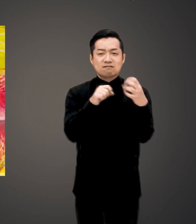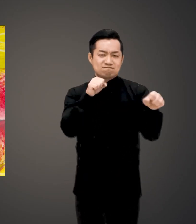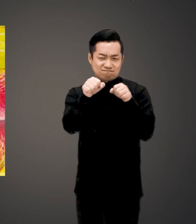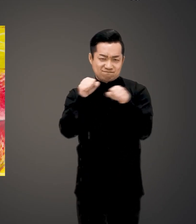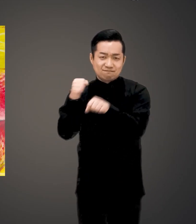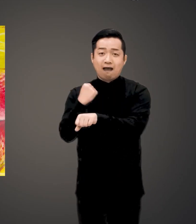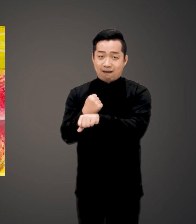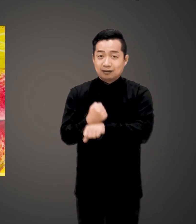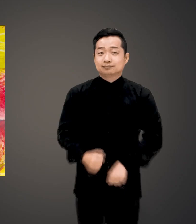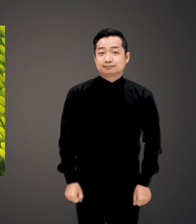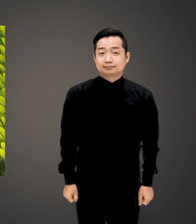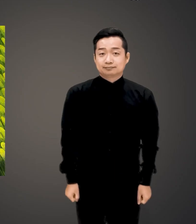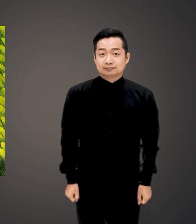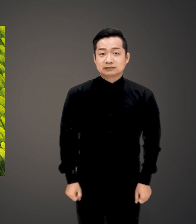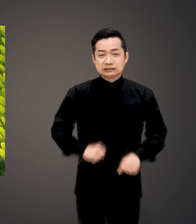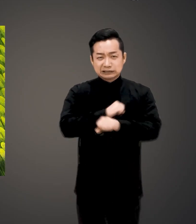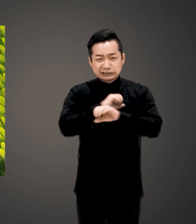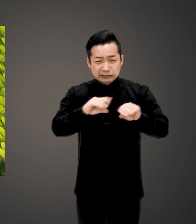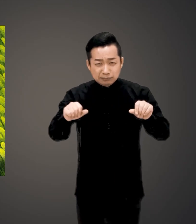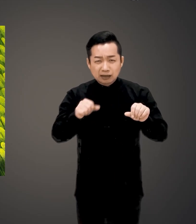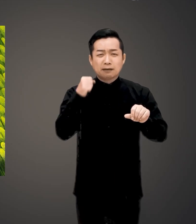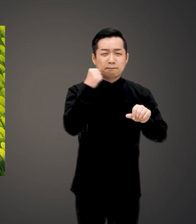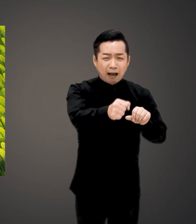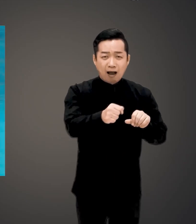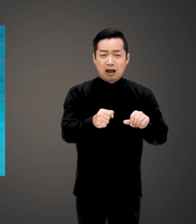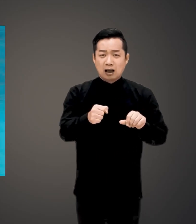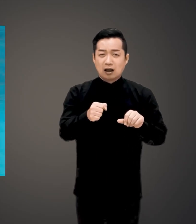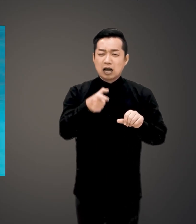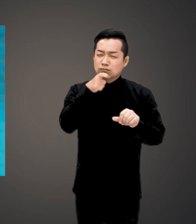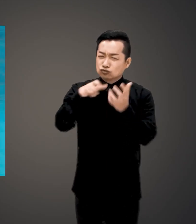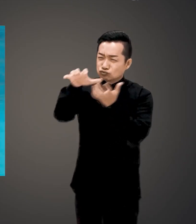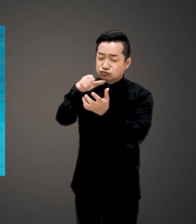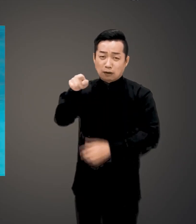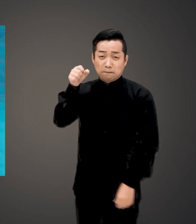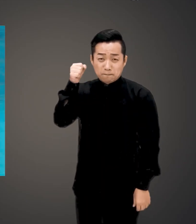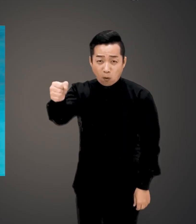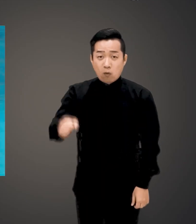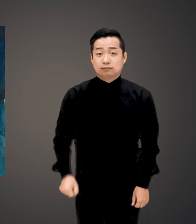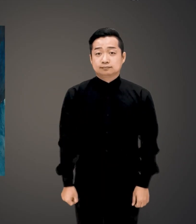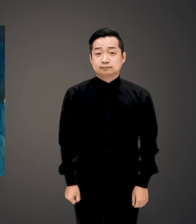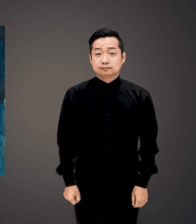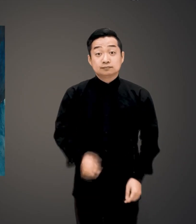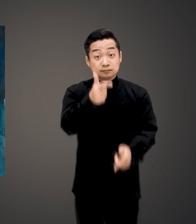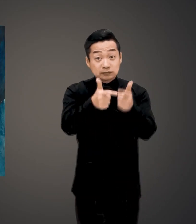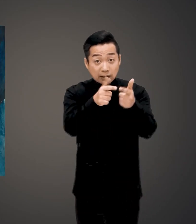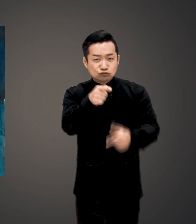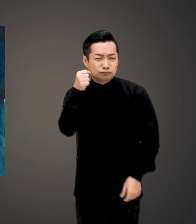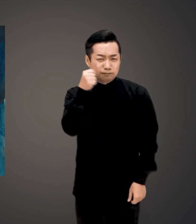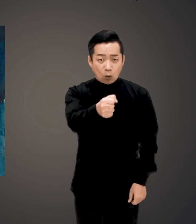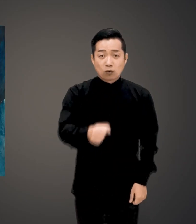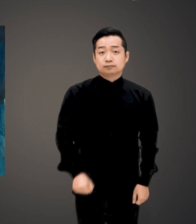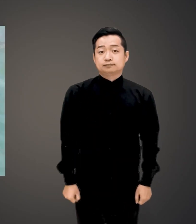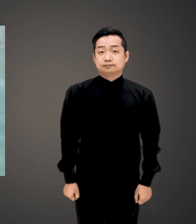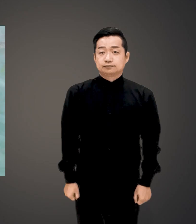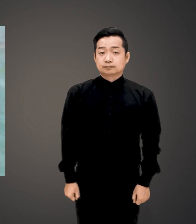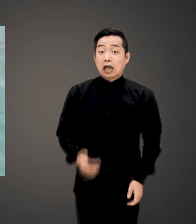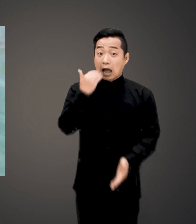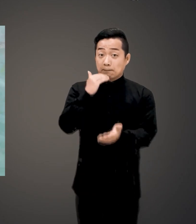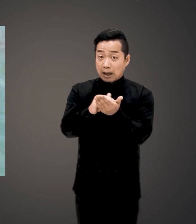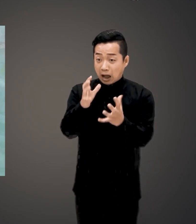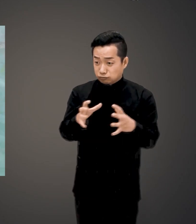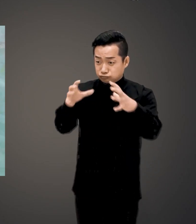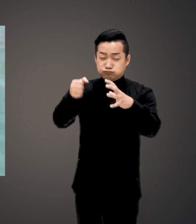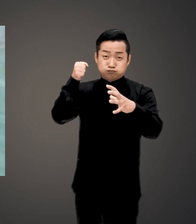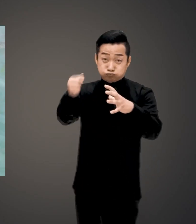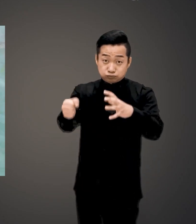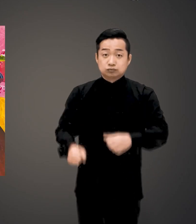말이죠. 들판을 치고 구름을 치고 나무를 치고 바위를